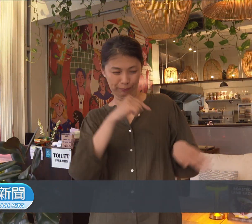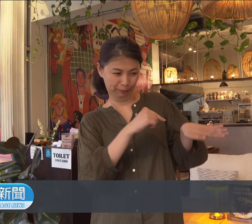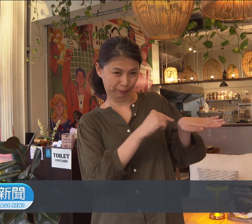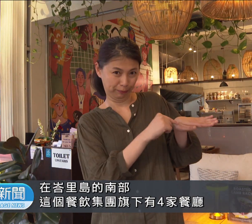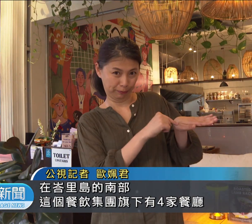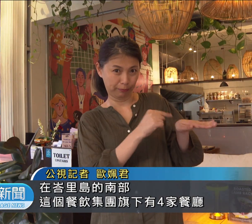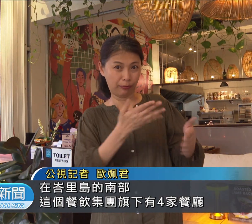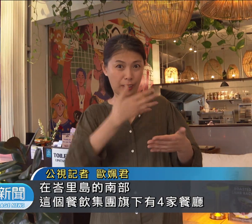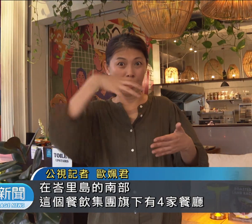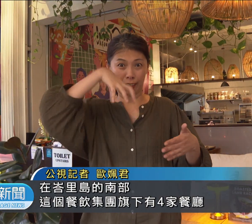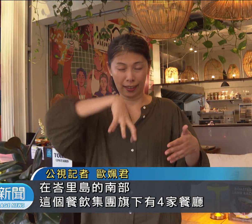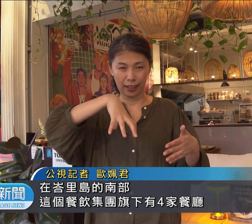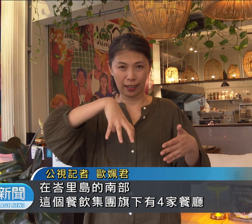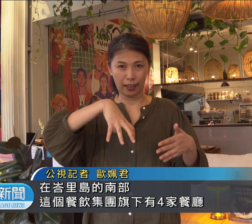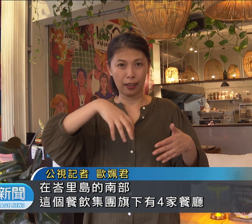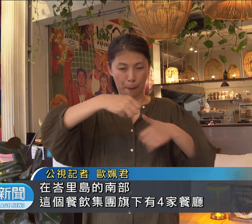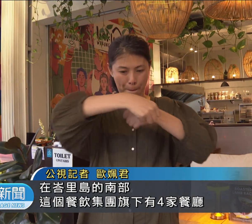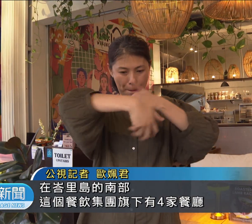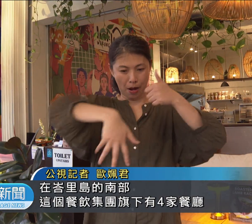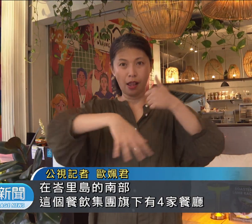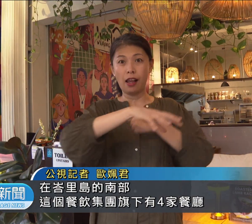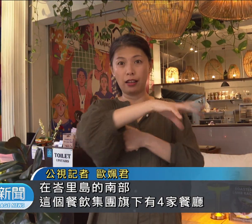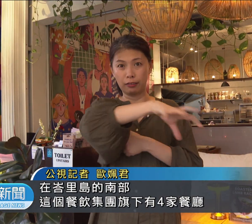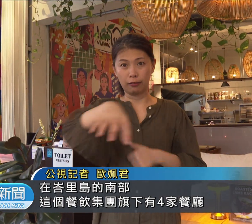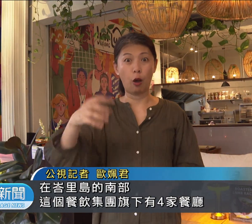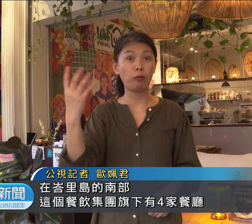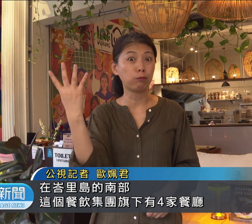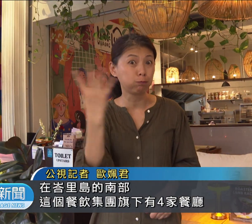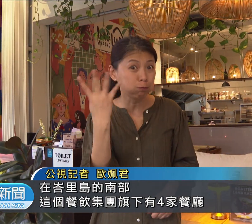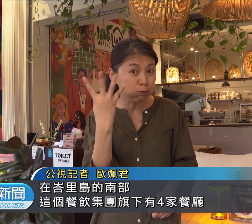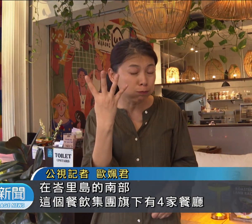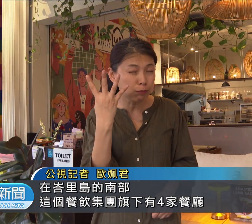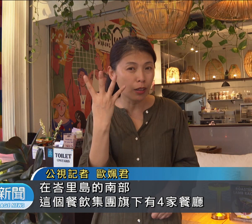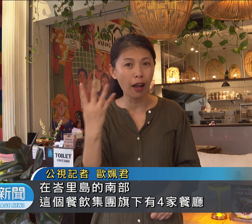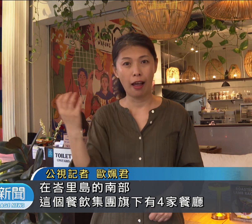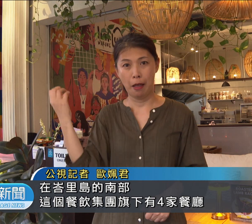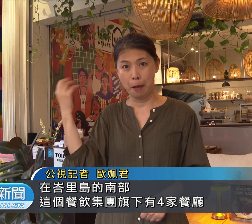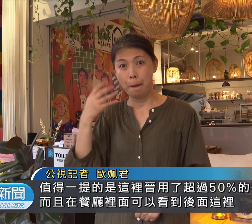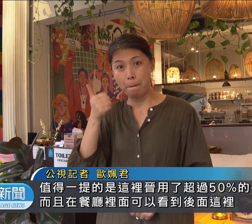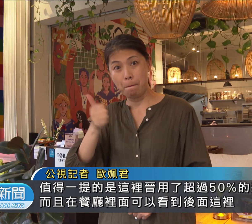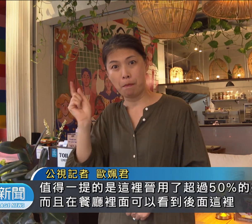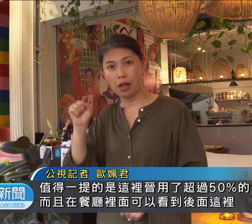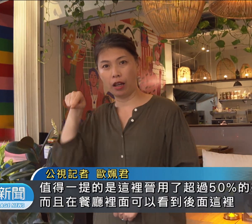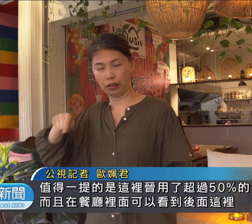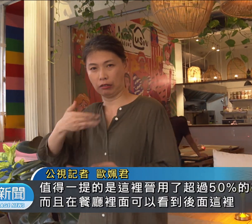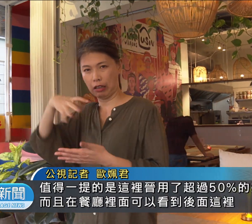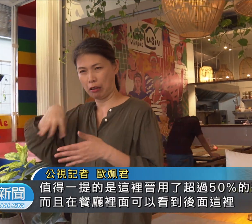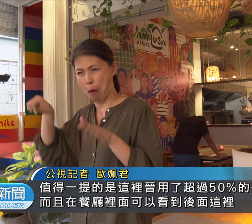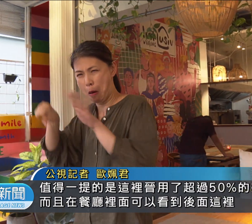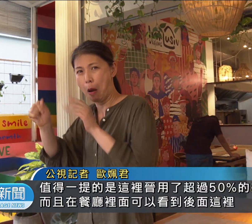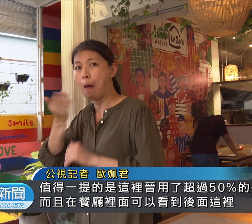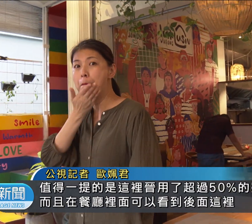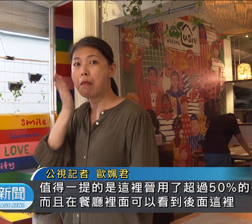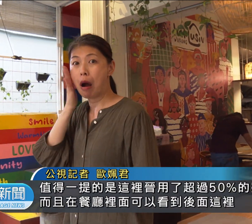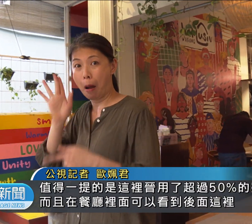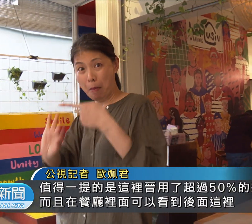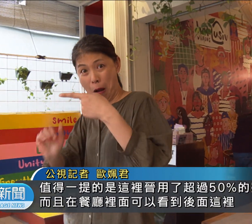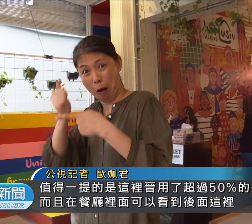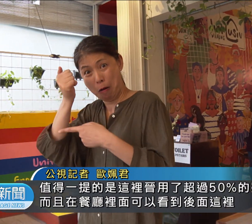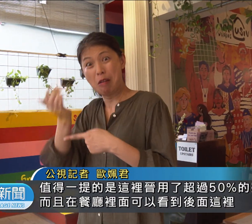在巴厘岛的南部，这个餐饮集团旗下有四家餐厅。值得一提的是，这里禁用了超